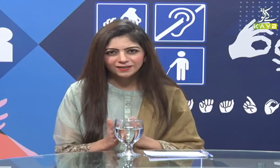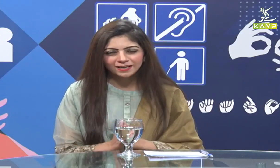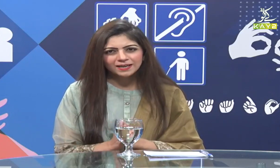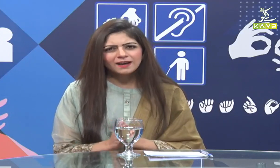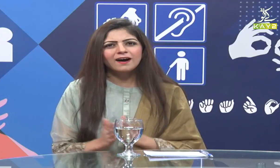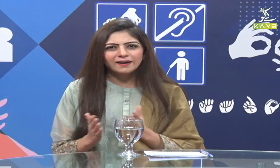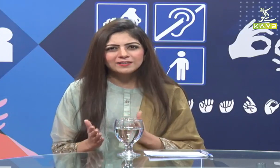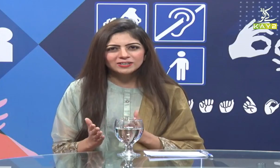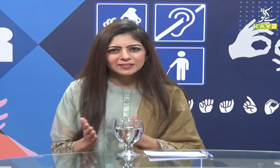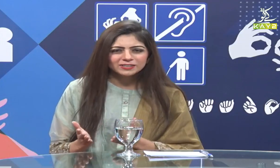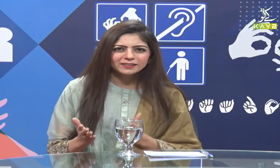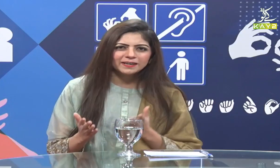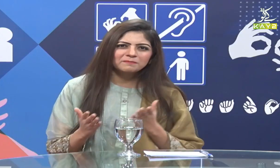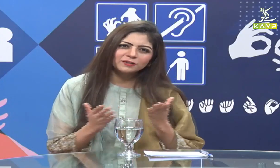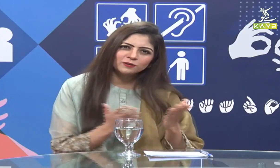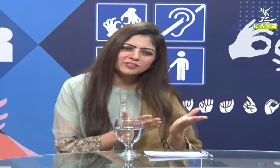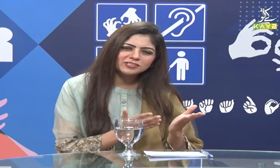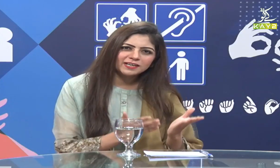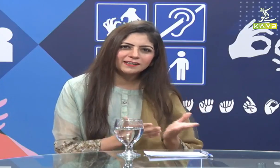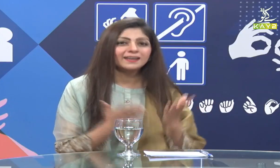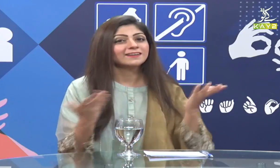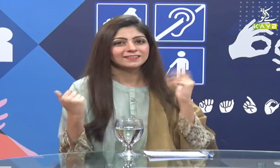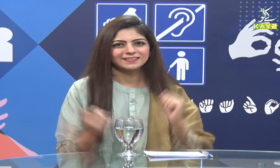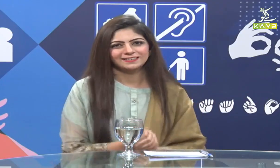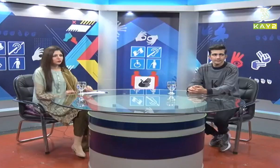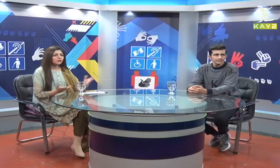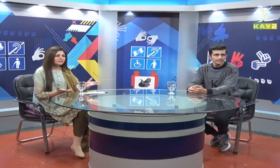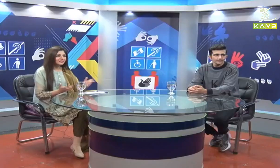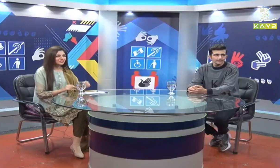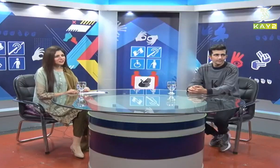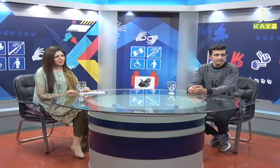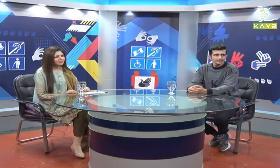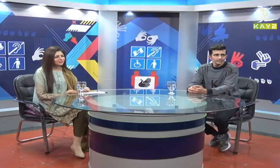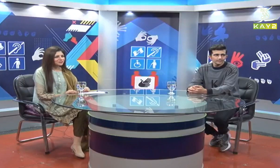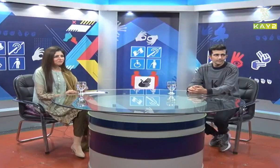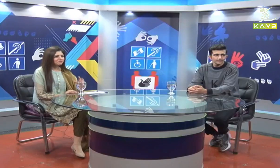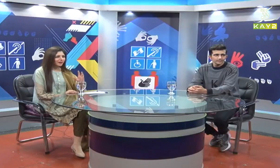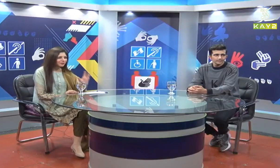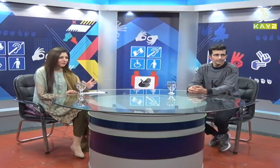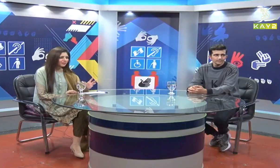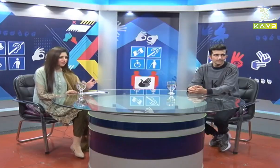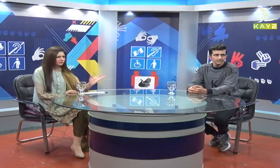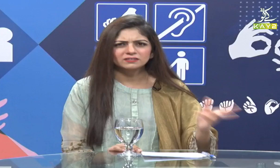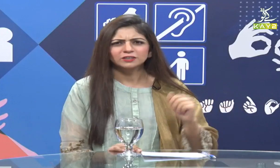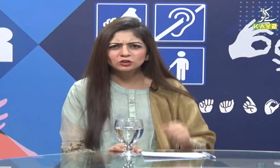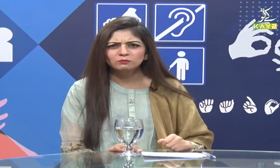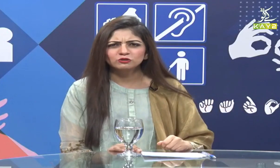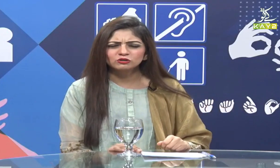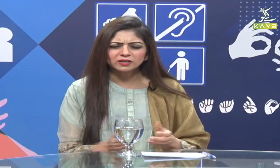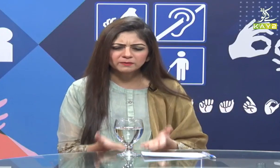है। आइए चलते हैं, पहले थोड़ी चिट चैट कर लें हसन के साथ। तो नाजरीन, चिट चैट करने से पहले मैं हसन से ये तो पूछ लूँ कि मेरा